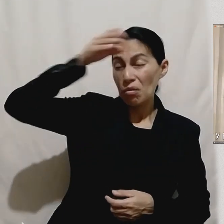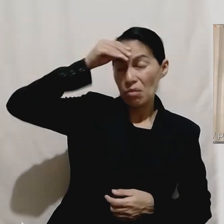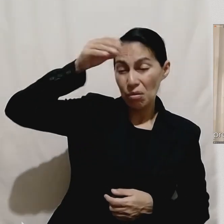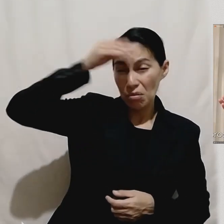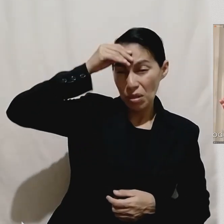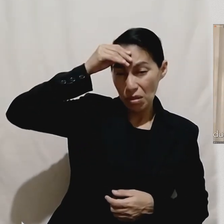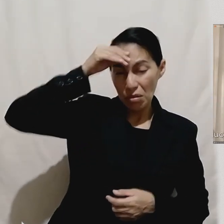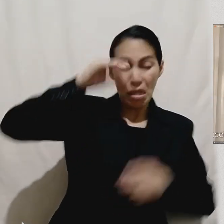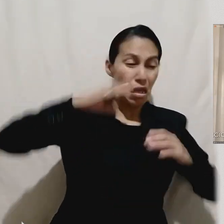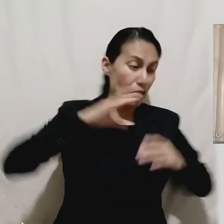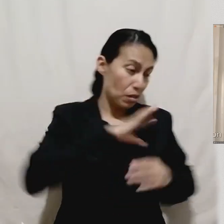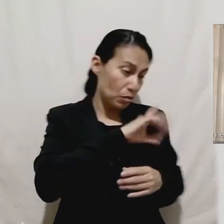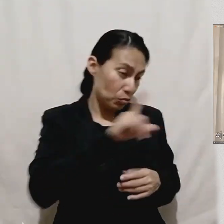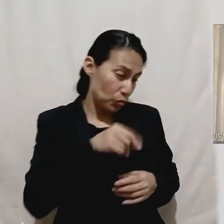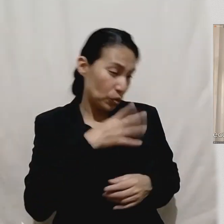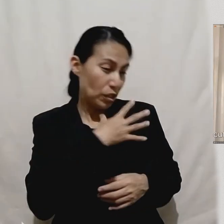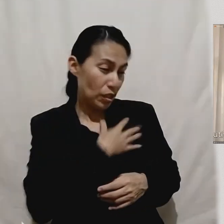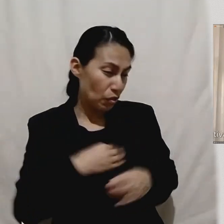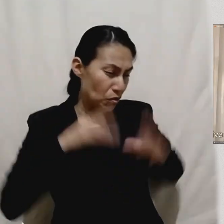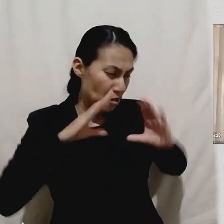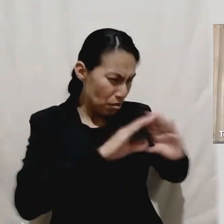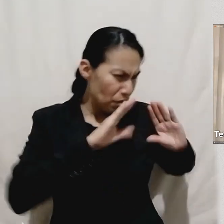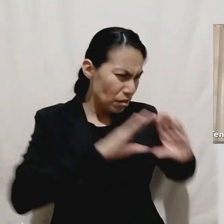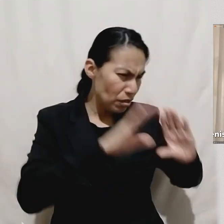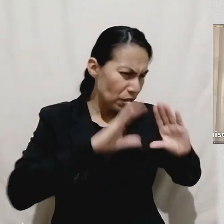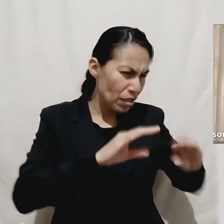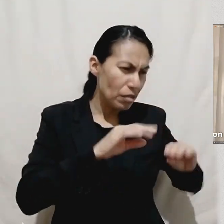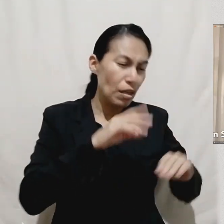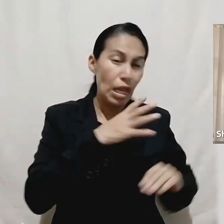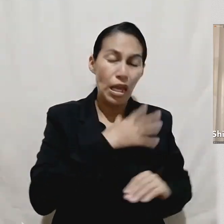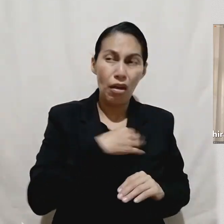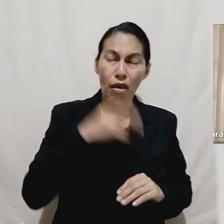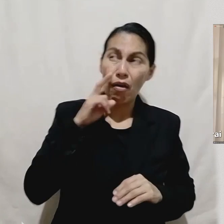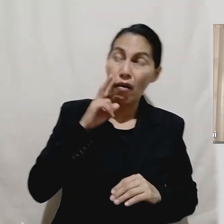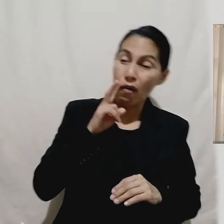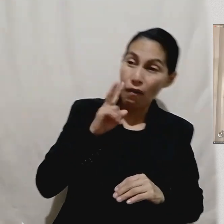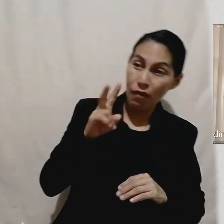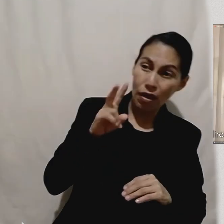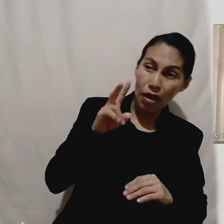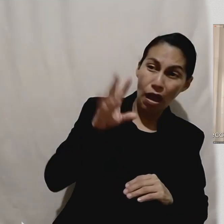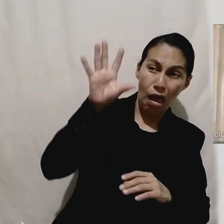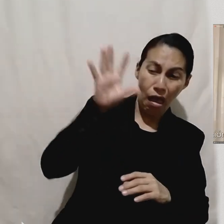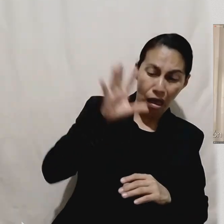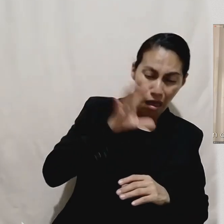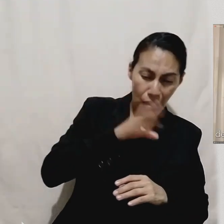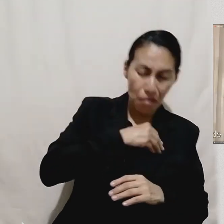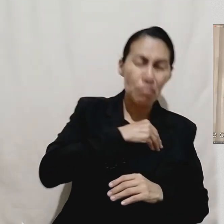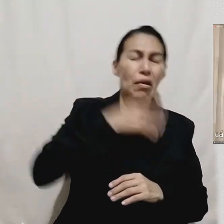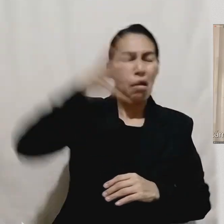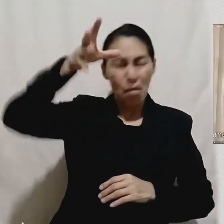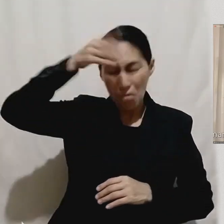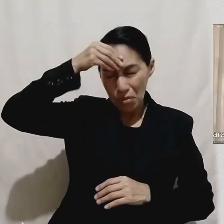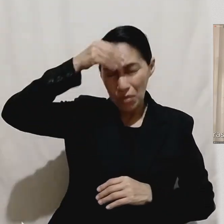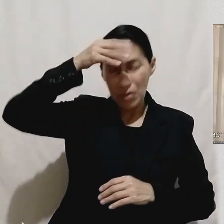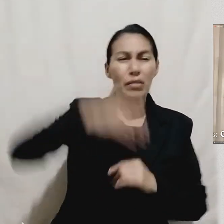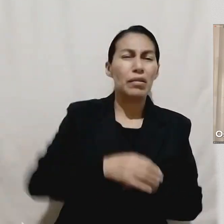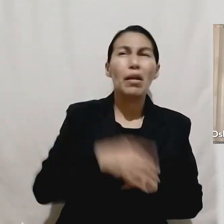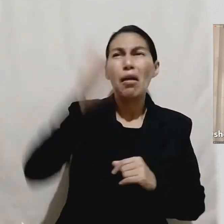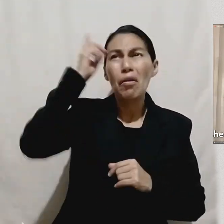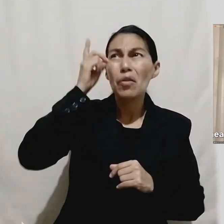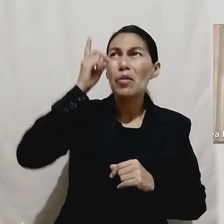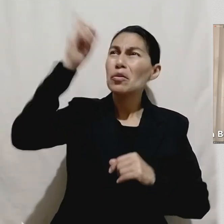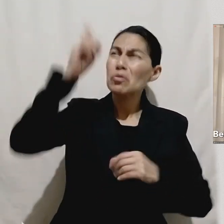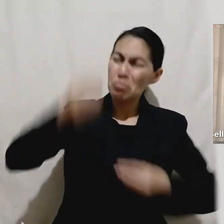toman la experiencia por sí misma de Dios del dios